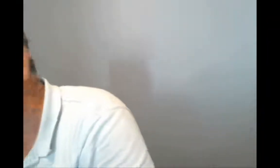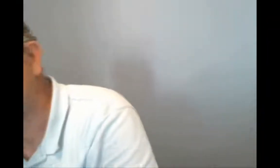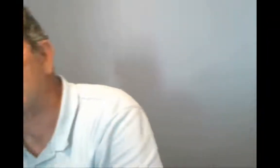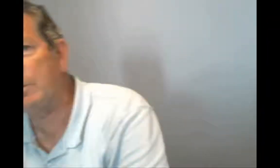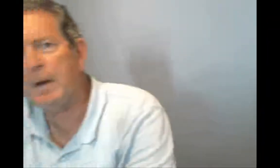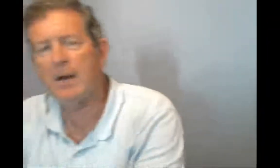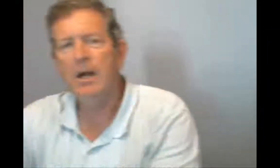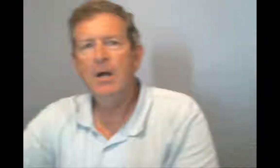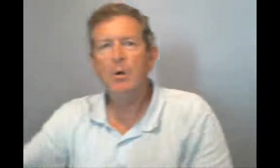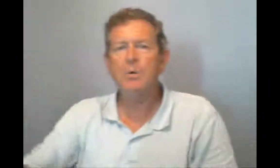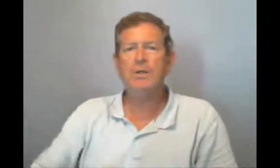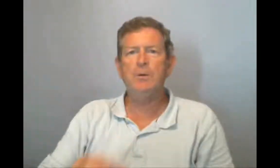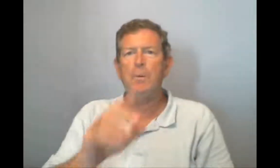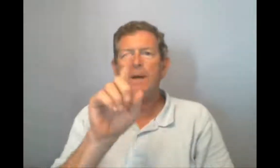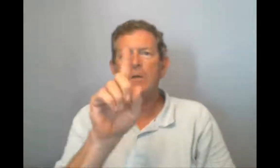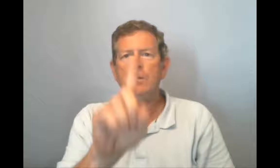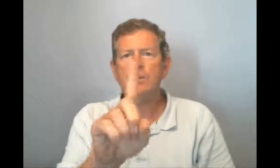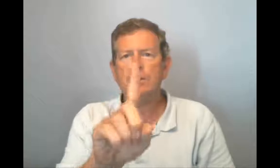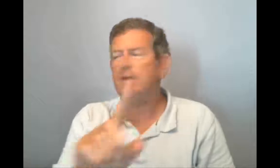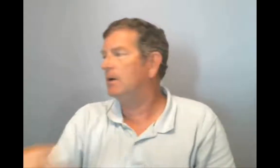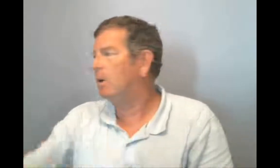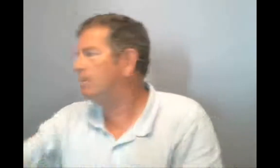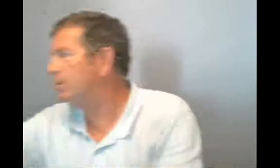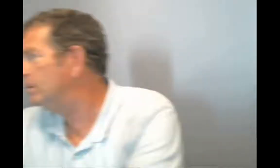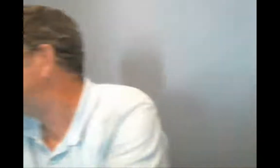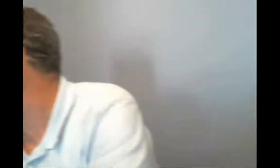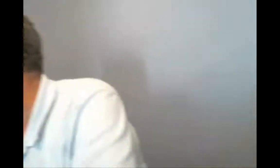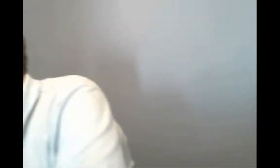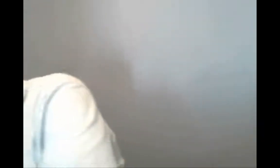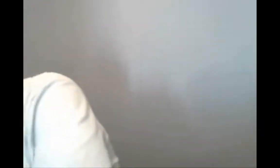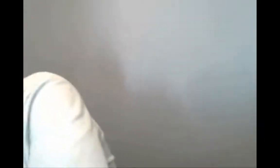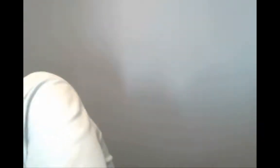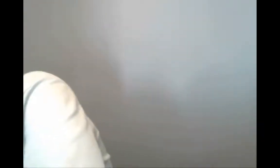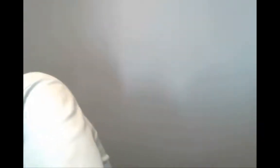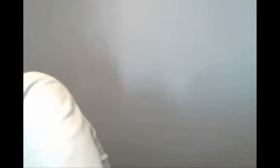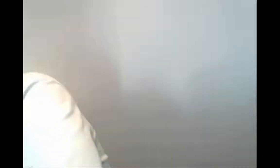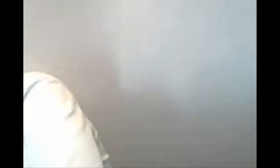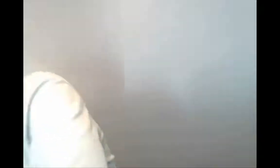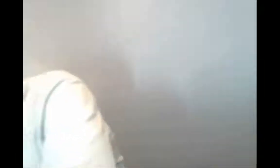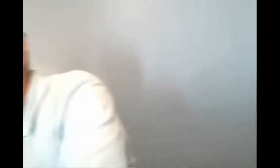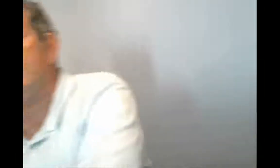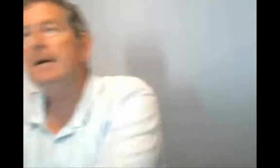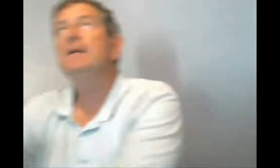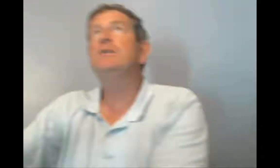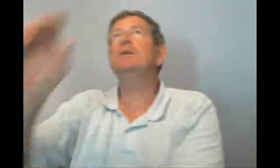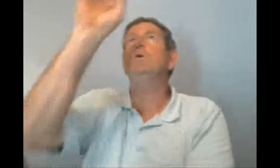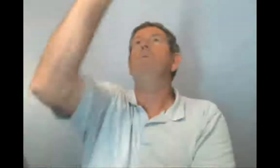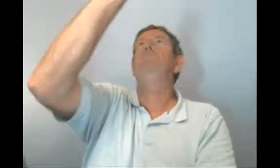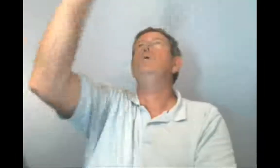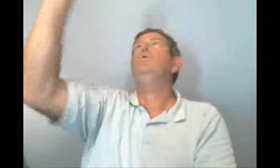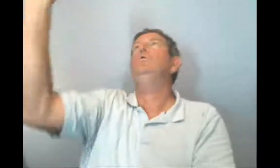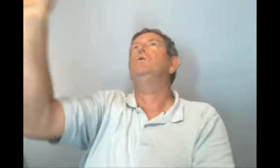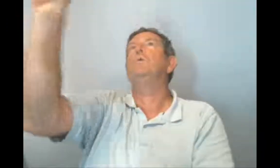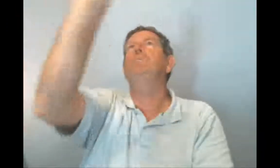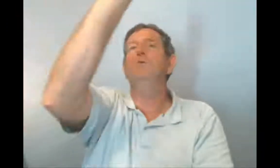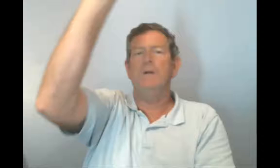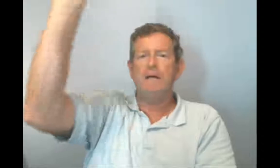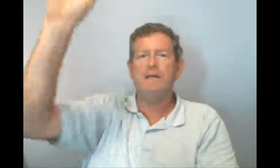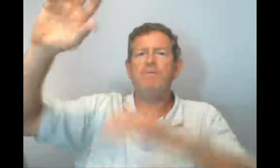dont je parle, contient non pas une seule ampoule, je mets de la lumière encore une fois, sinon beaucoup d'ampoules qui forment